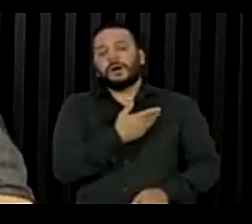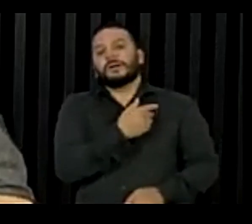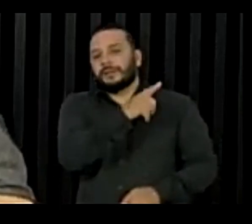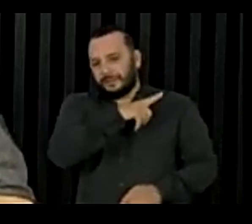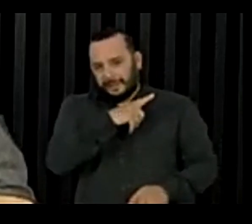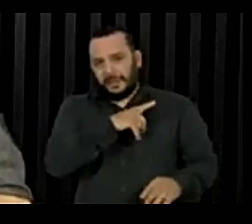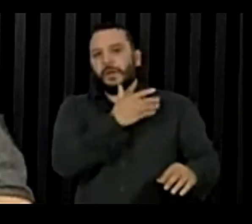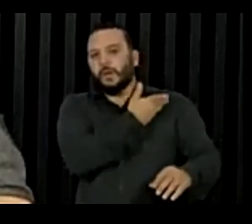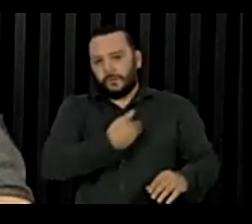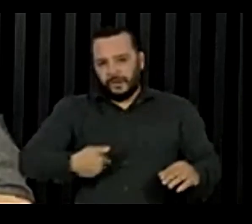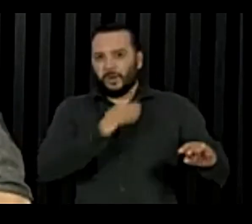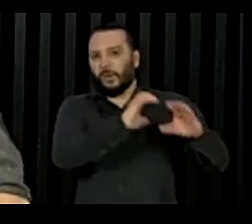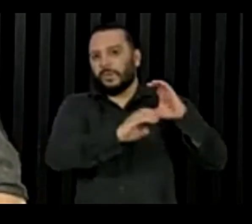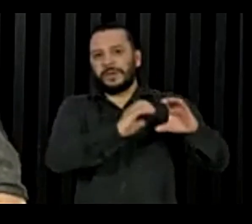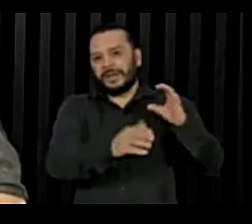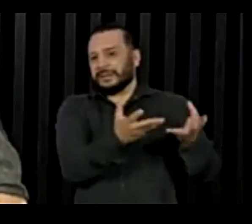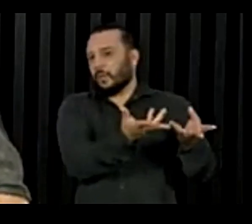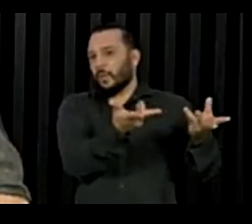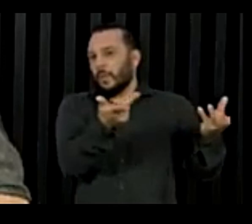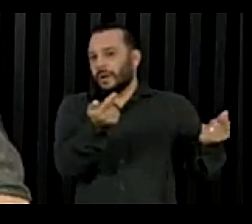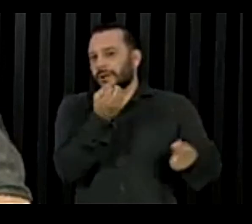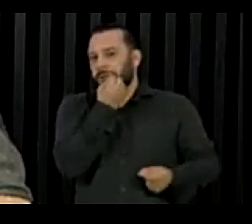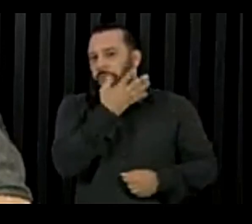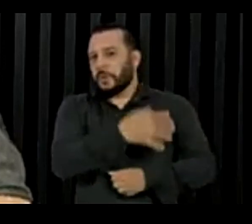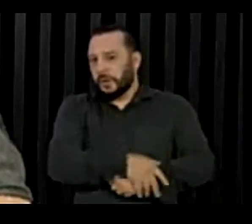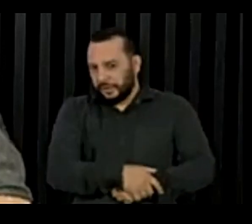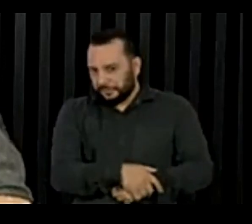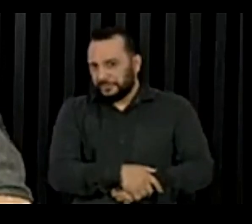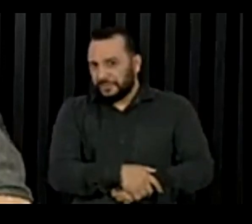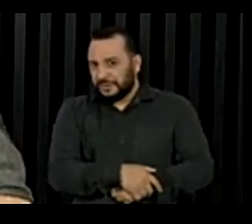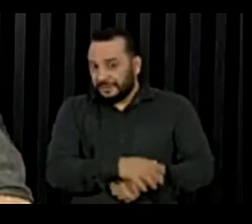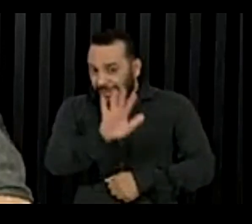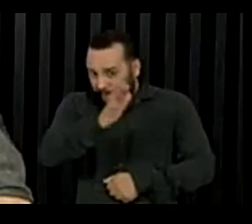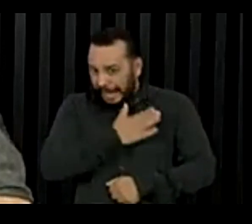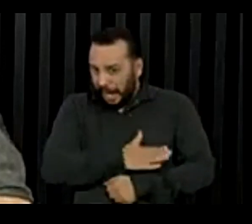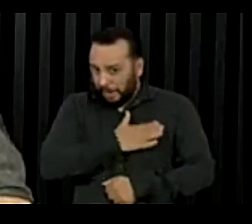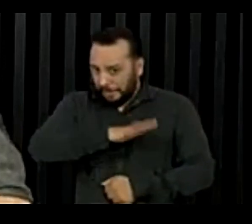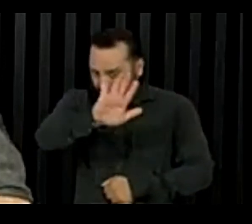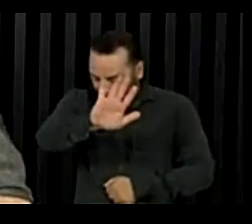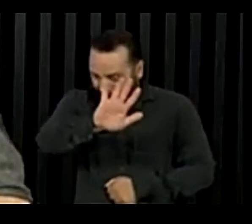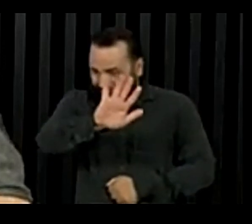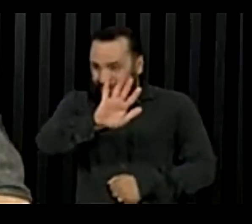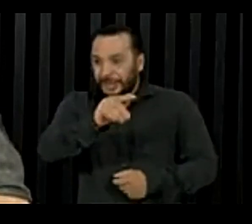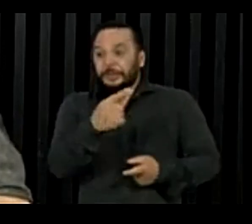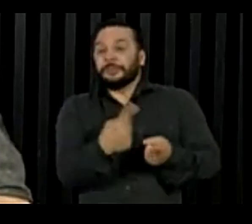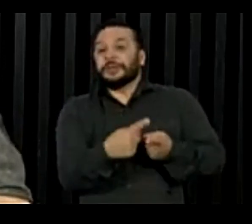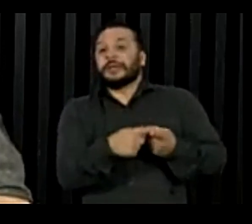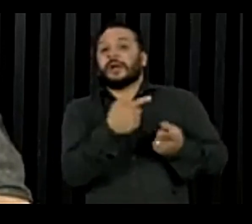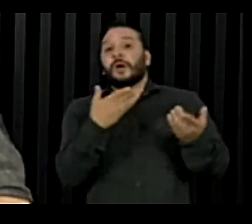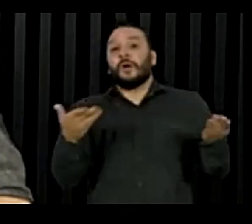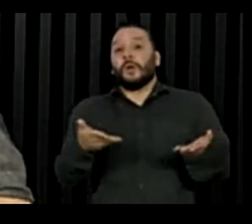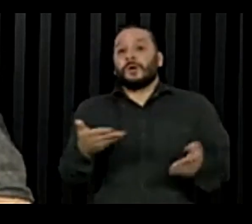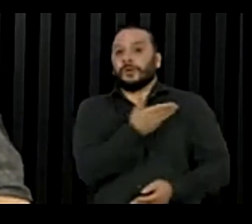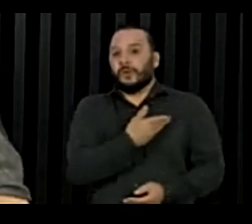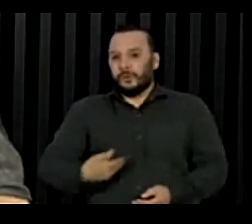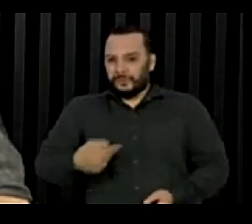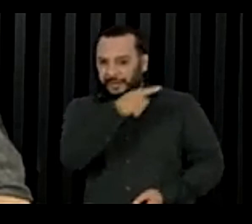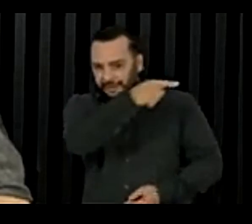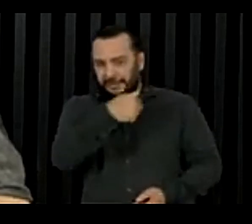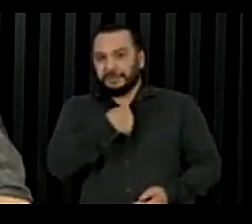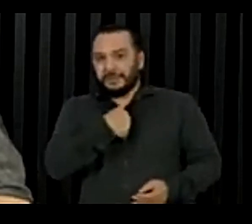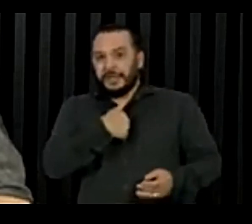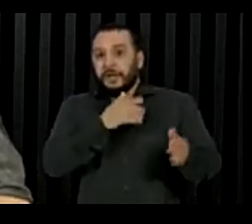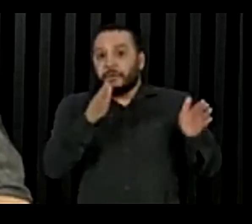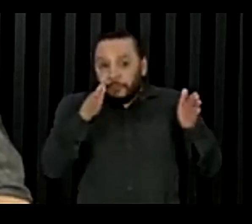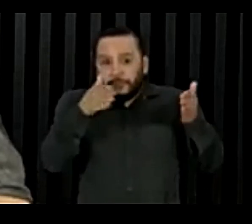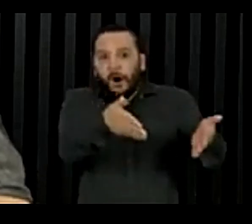eficiente. Por quê? E as pessoas se surpreendem com essa minha afirmação. O governo atual, ele focou num determinado público para